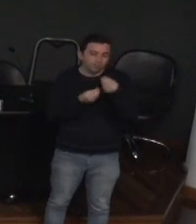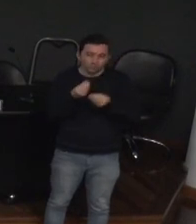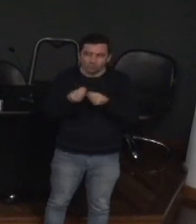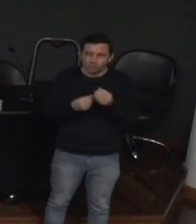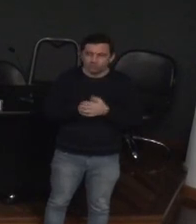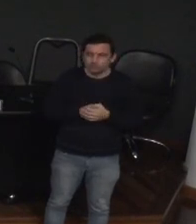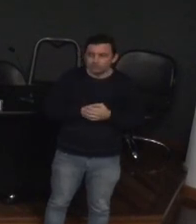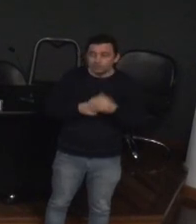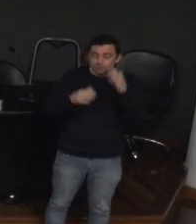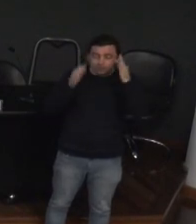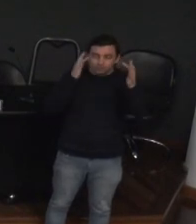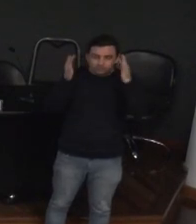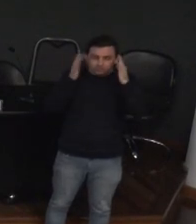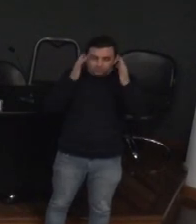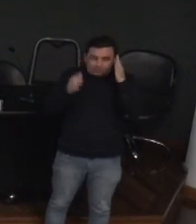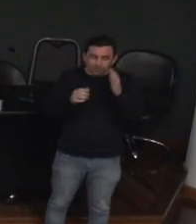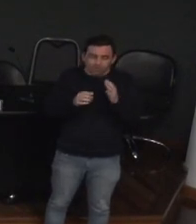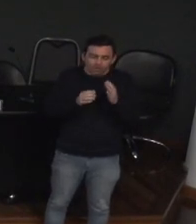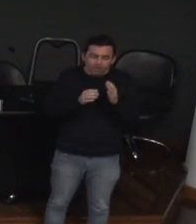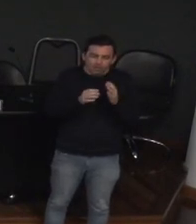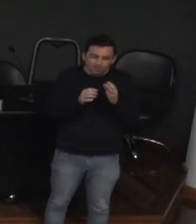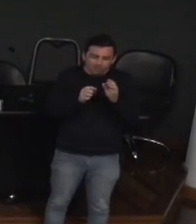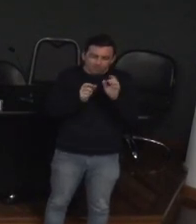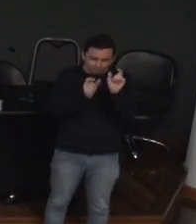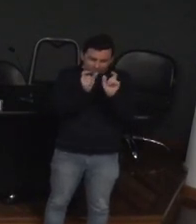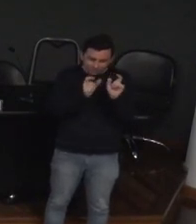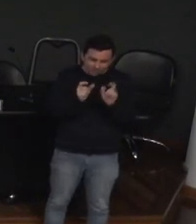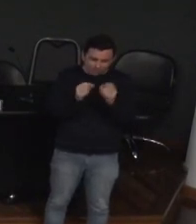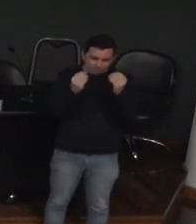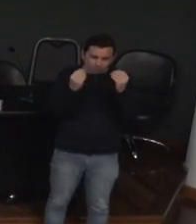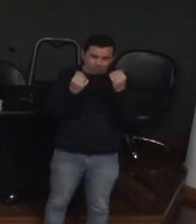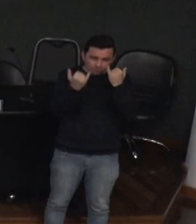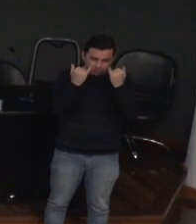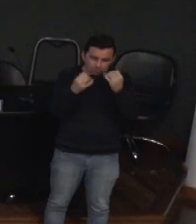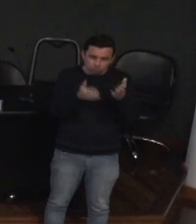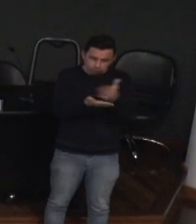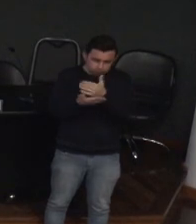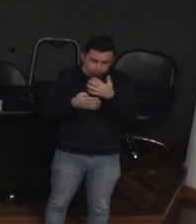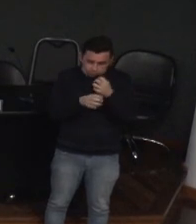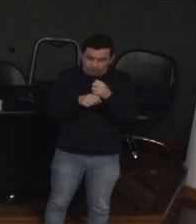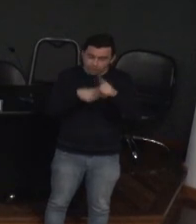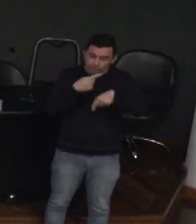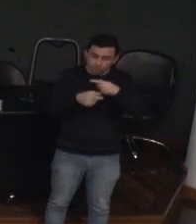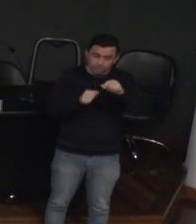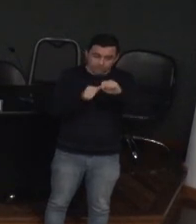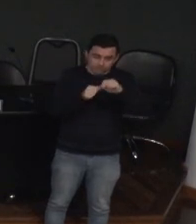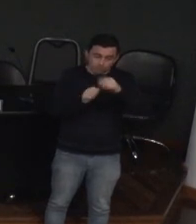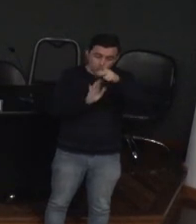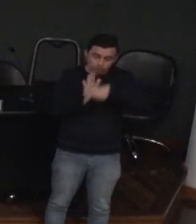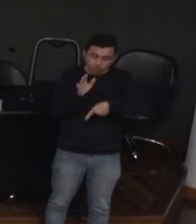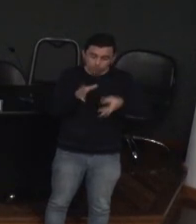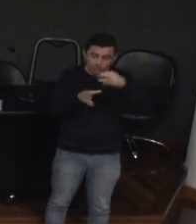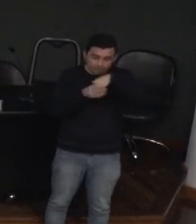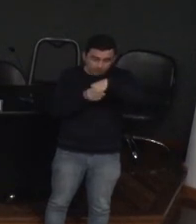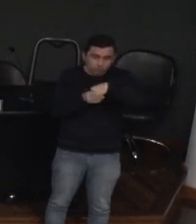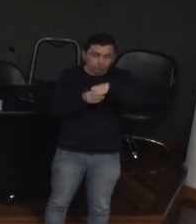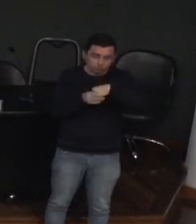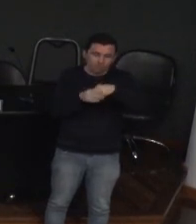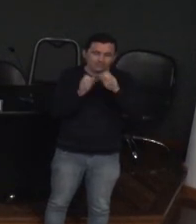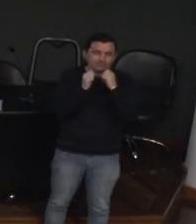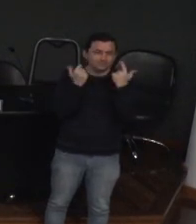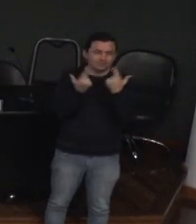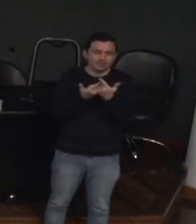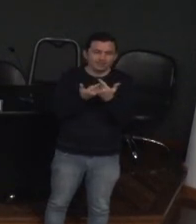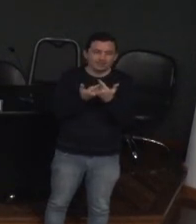Vamos imaginar, se esse dado de cadastro ele for utilizado para coletar e depois fazer um projeto interno na Assembleia, aí você já